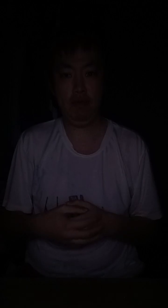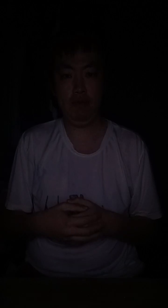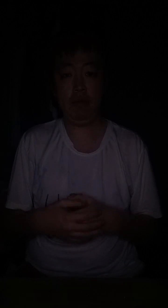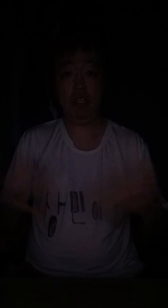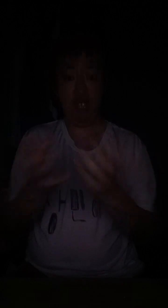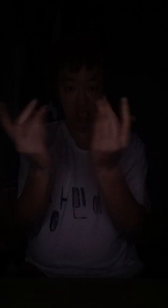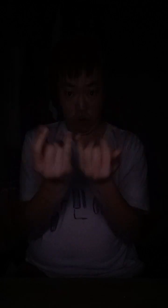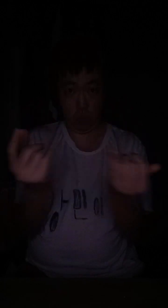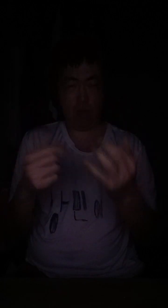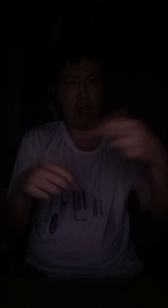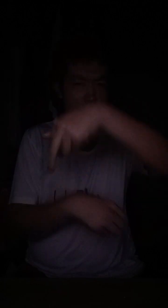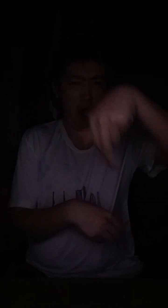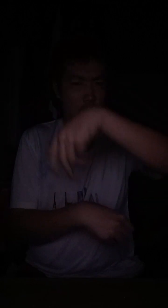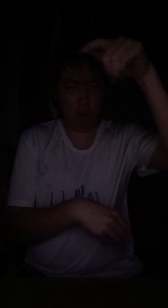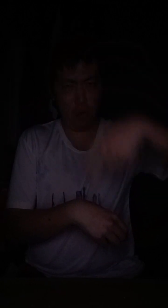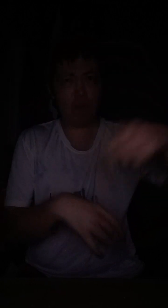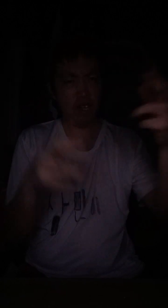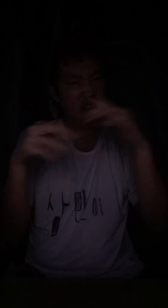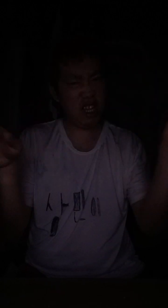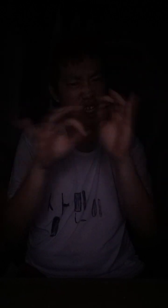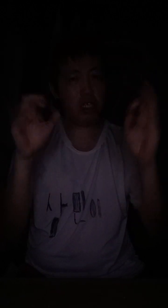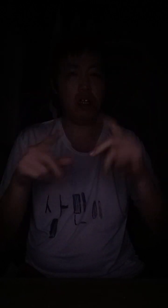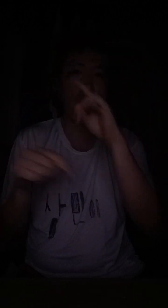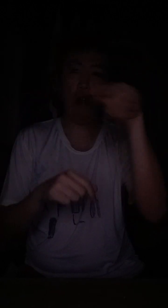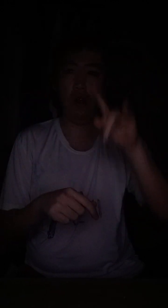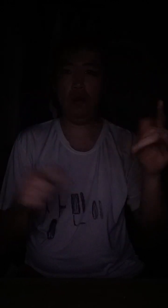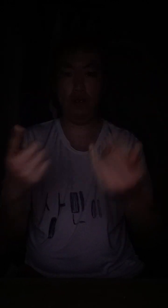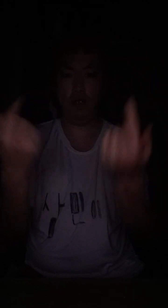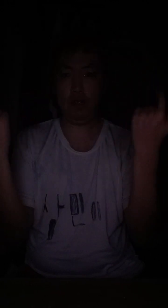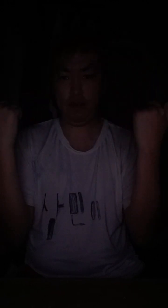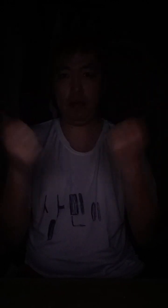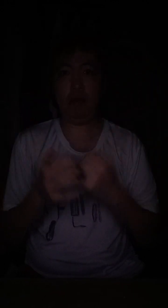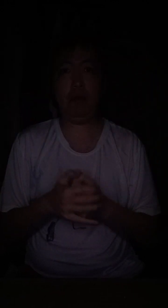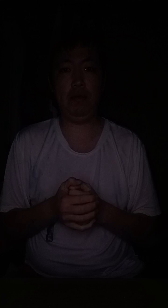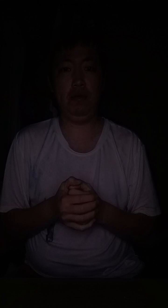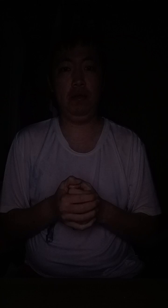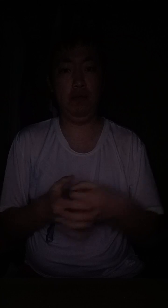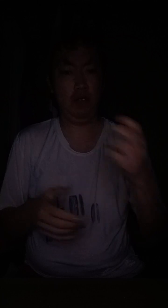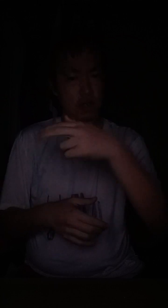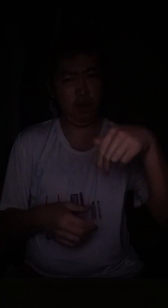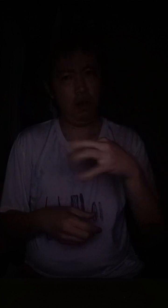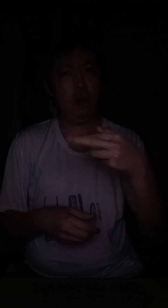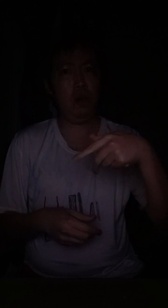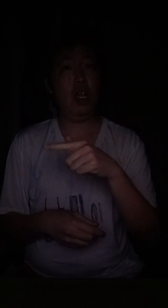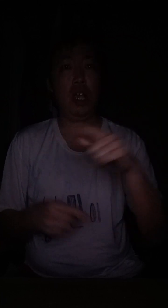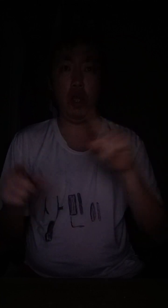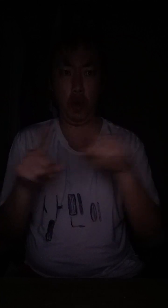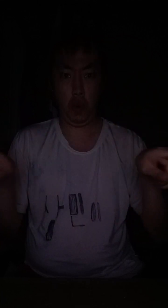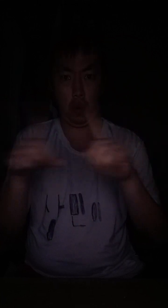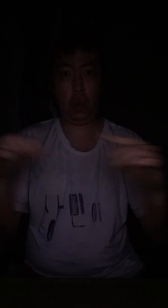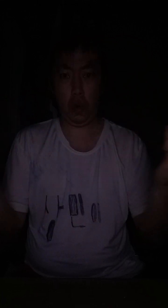네, 강남역 묻지마 살인 사건이 발생한 지 1년이 지났습니다. 사건 직후엔 남녀 공용 화장실이